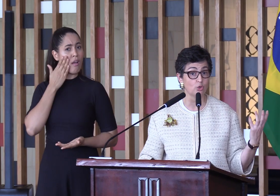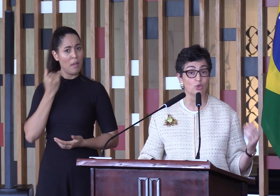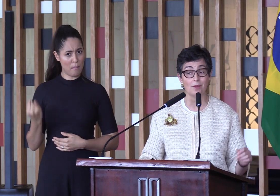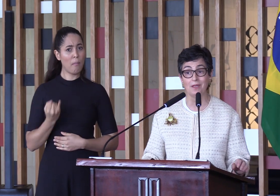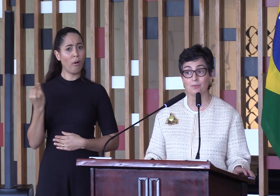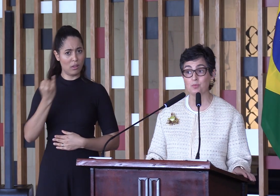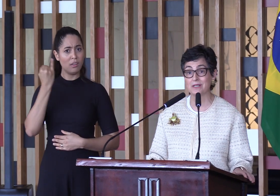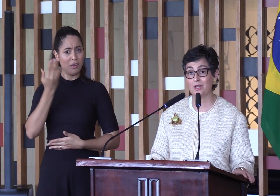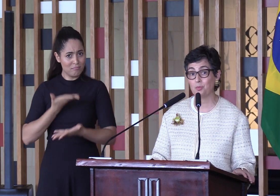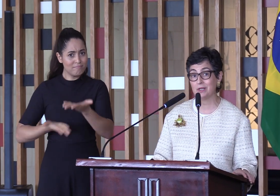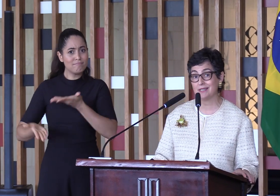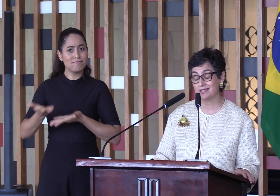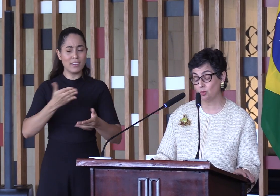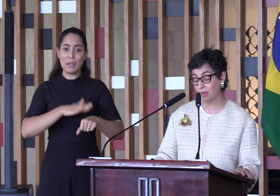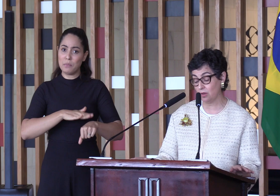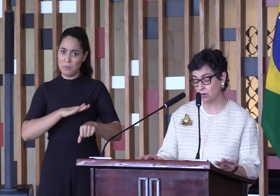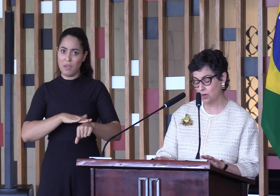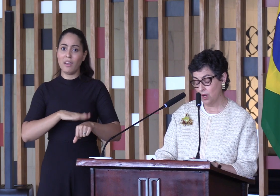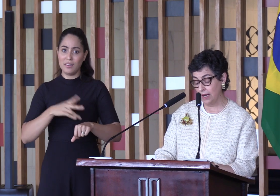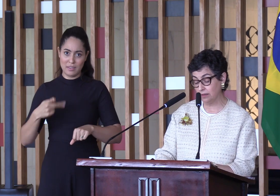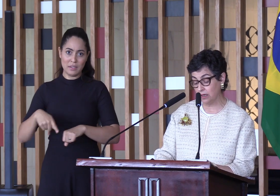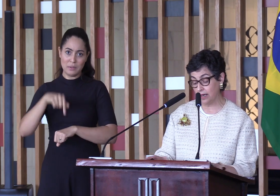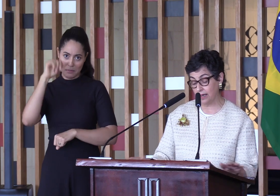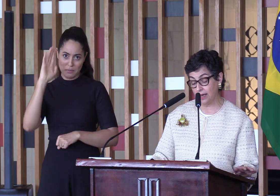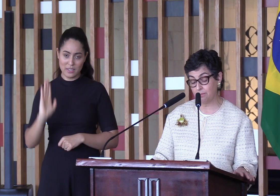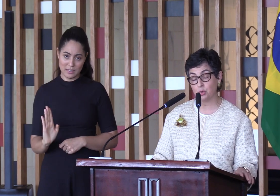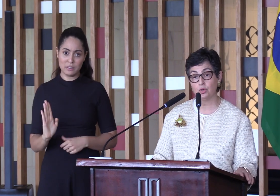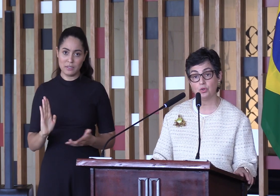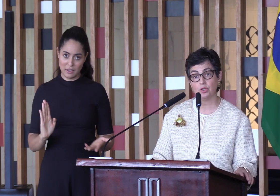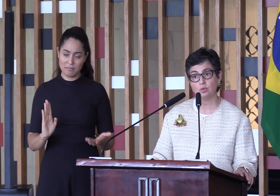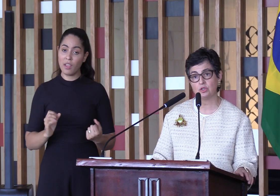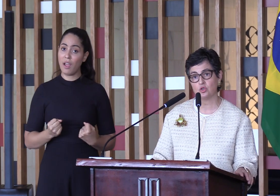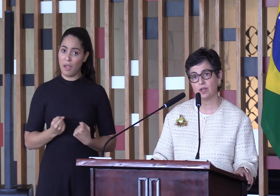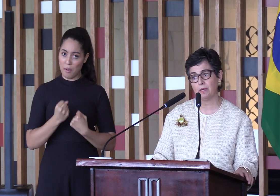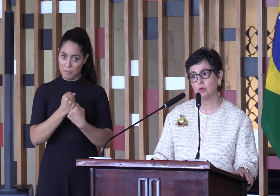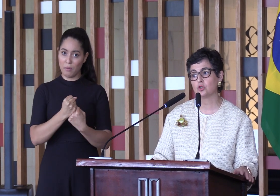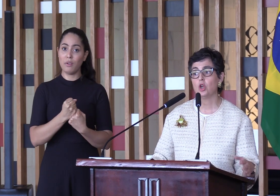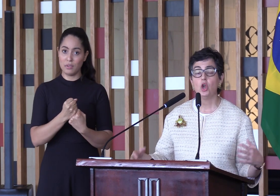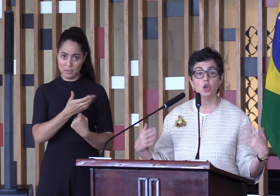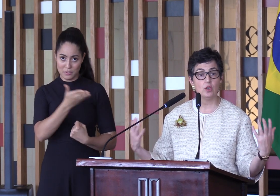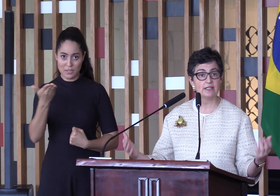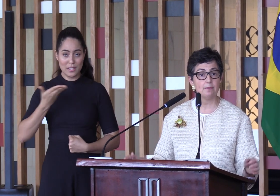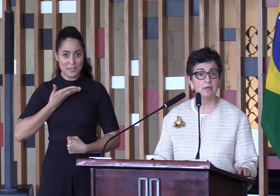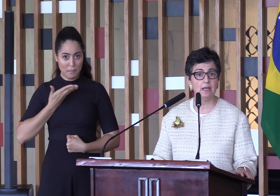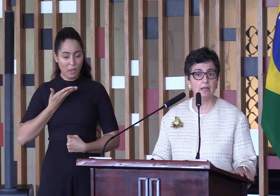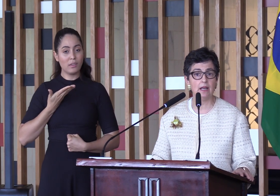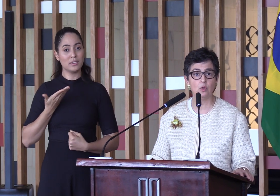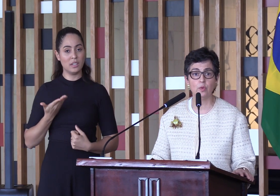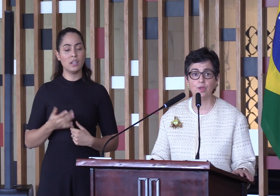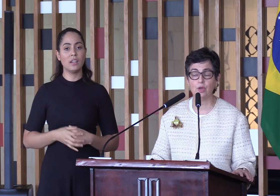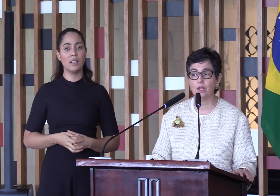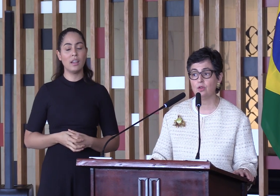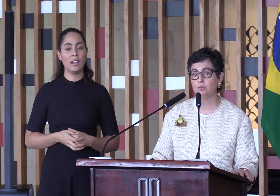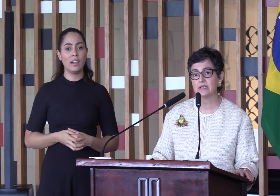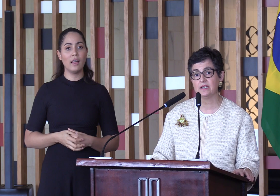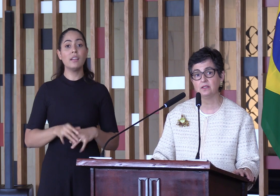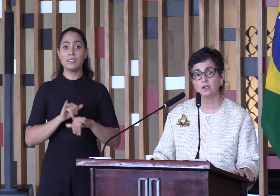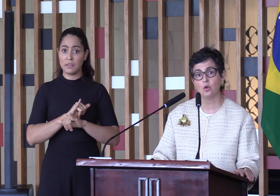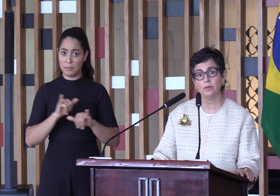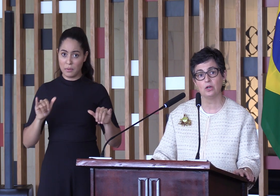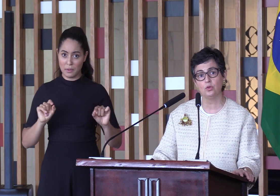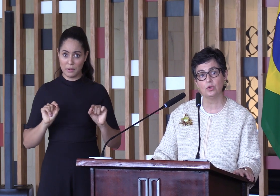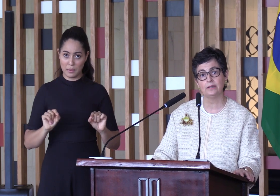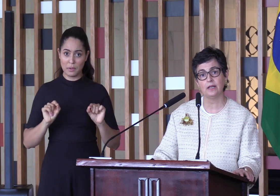é, porque nós também temos passado por esta situação, o ter o apoio dos nossos amigos. É também o anúncio que fez o